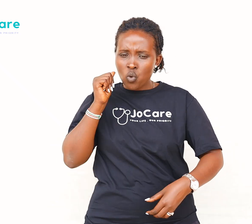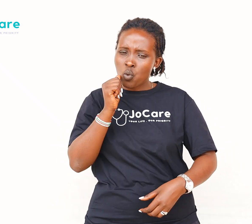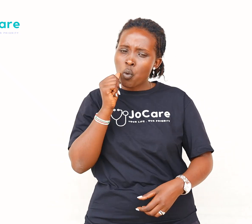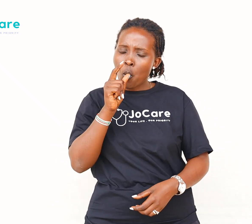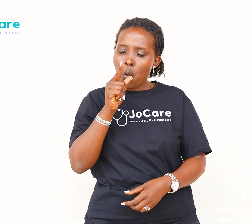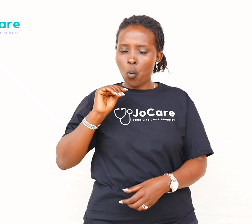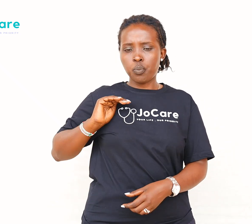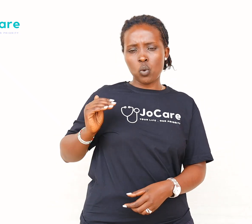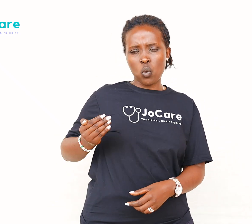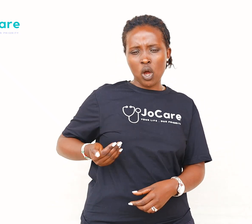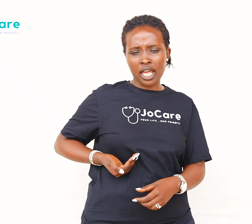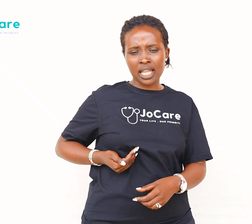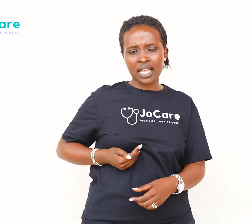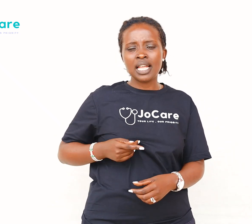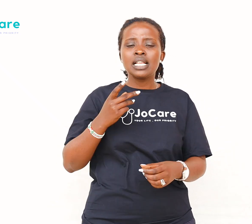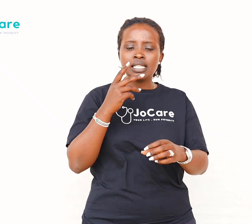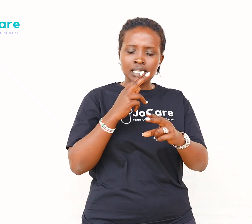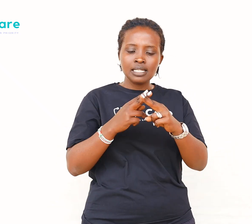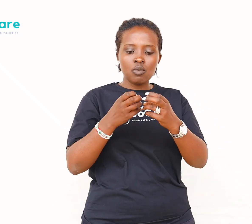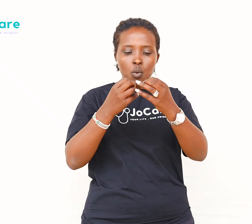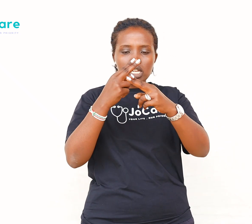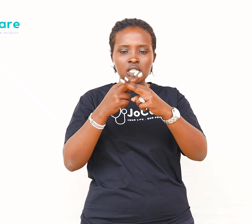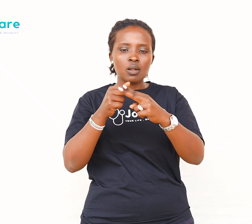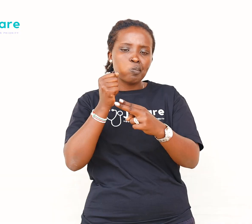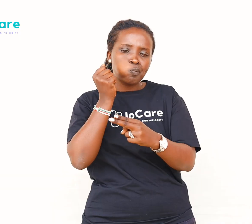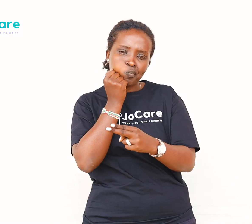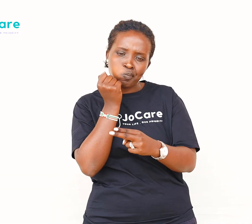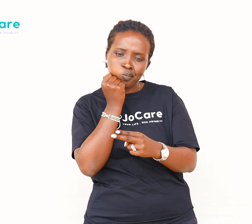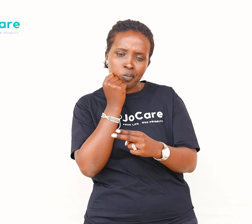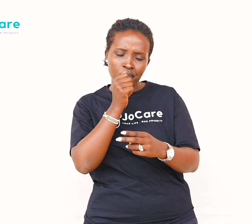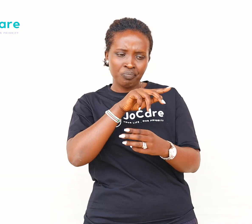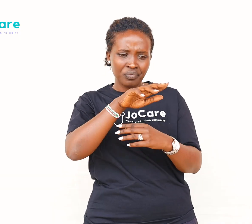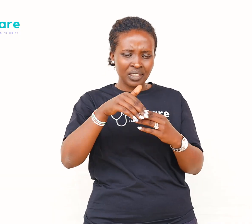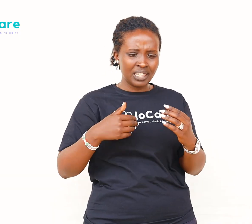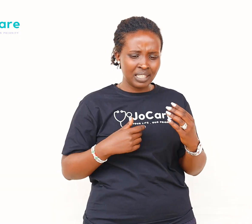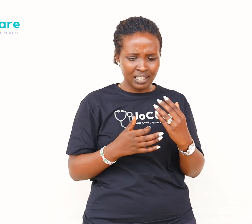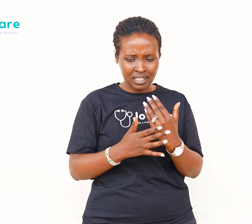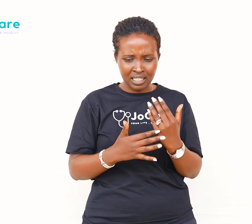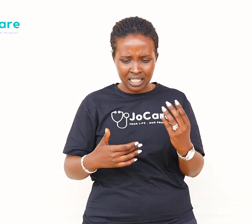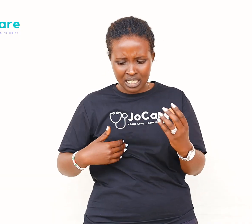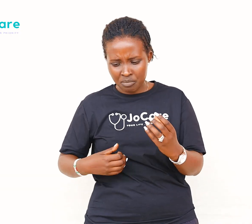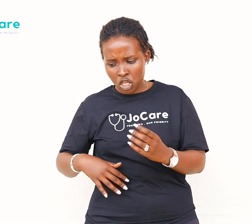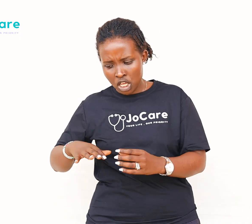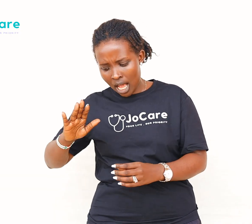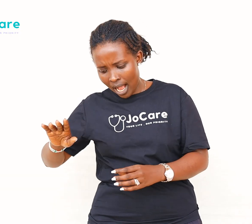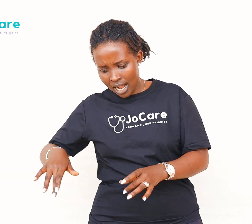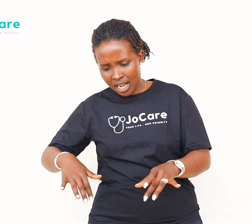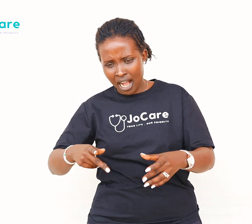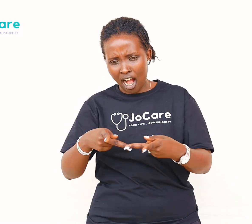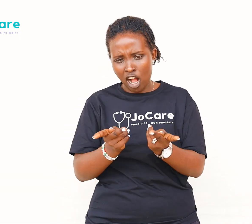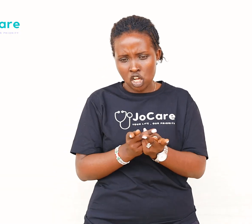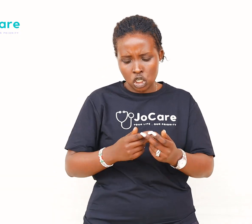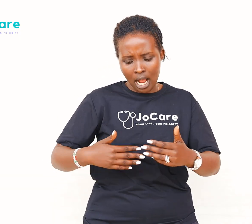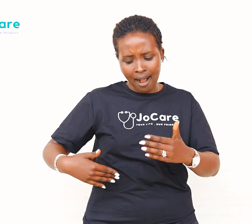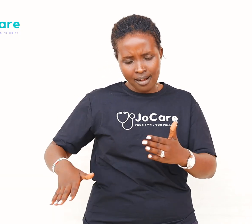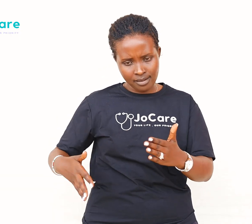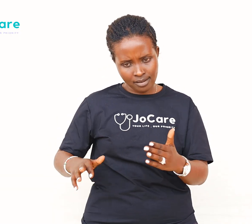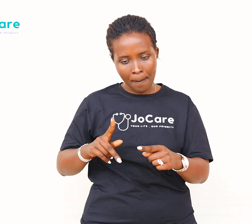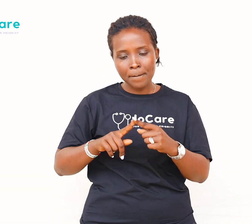y'umugore, ubwo aribyo twita imihango, biba byasohoka bikagwa hanze cyangwa se bigakwirakwira hanze. Ni ukuvuga ngo twa